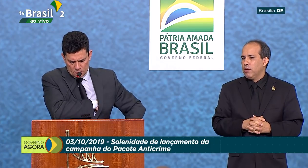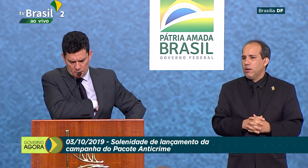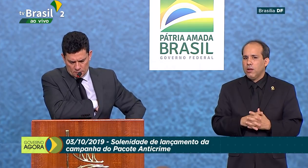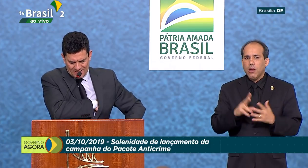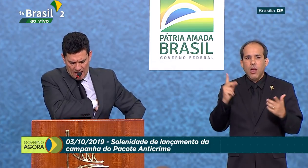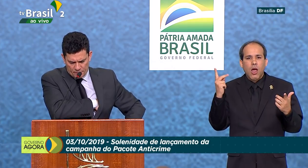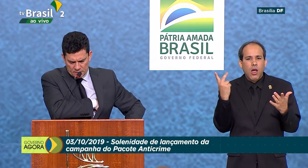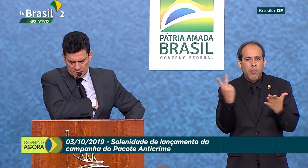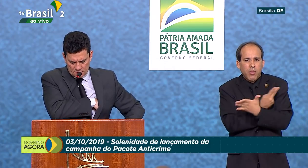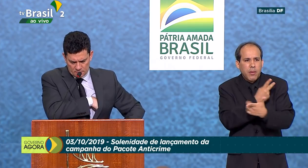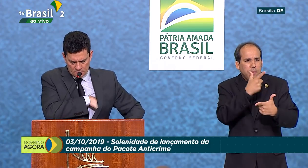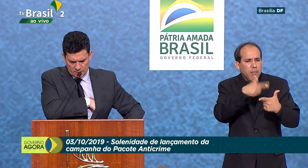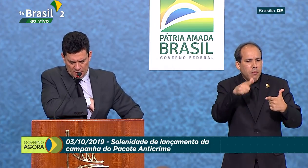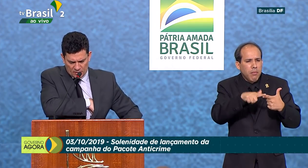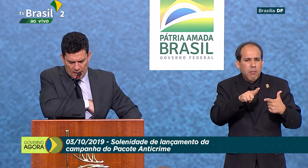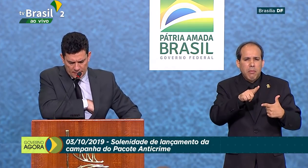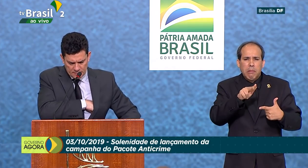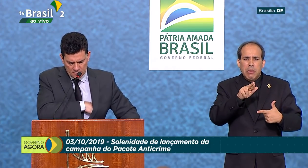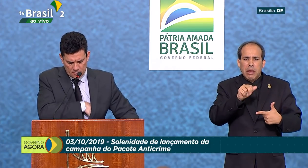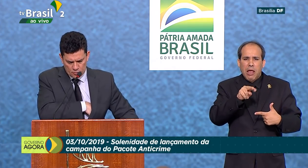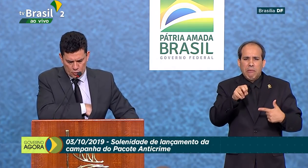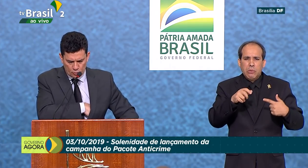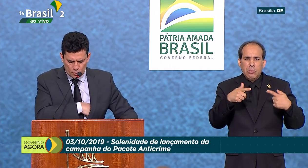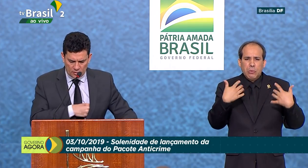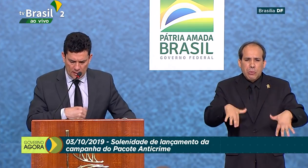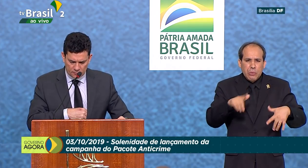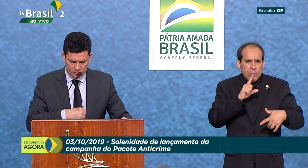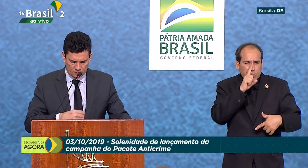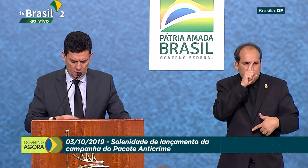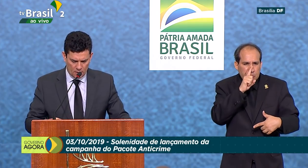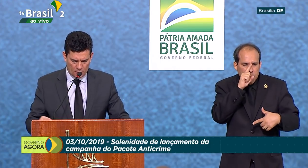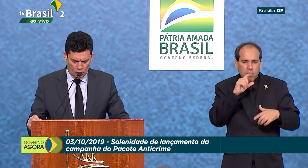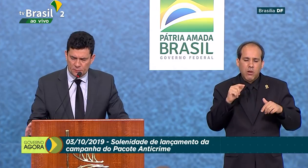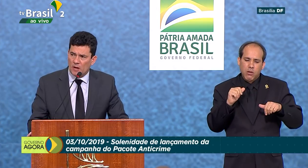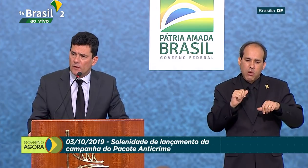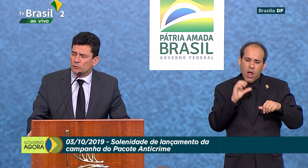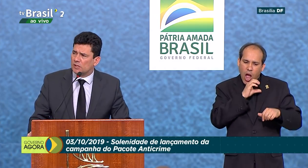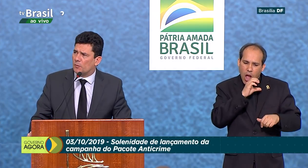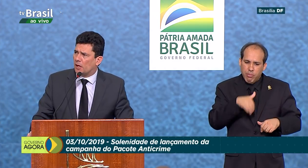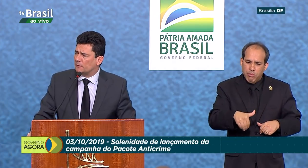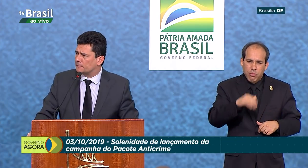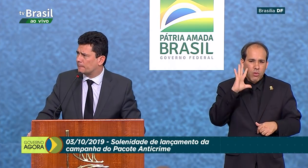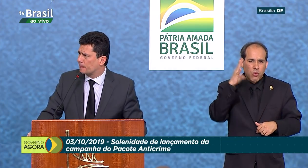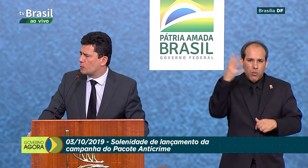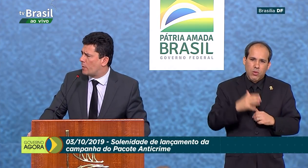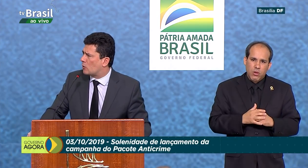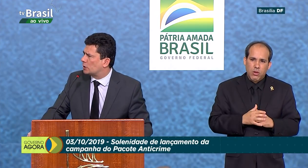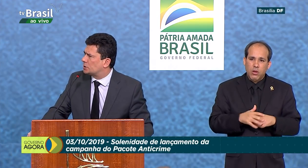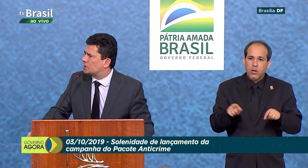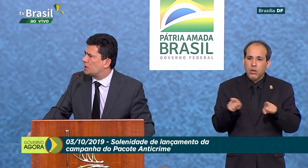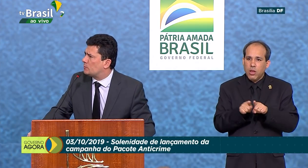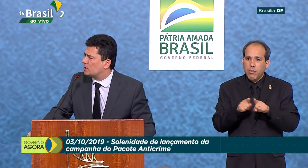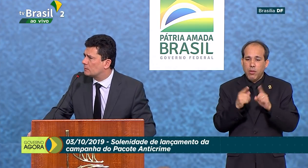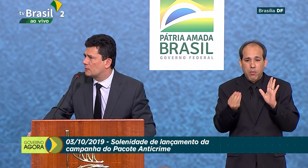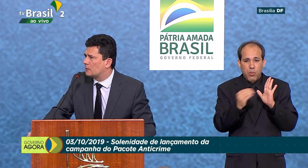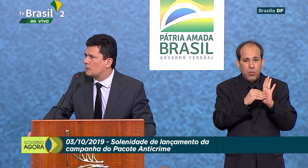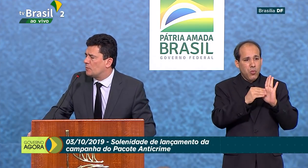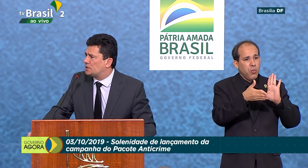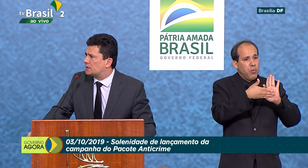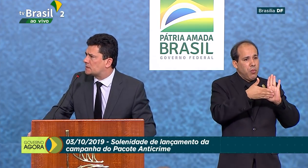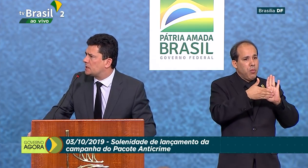casos graves, criminais, solucionados. E nós prevemos também, no pacote